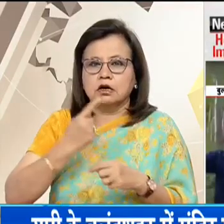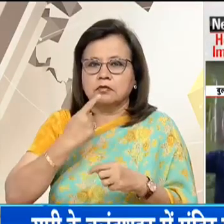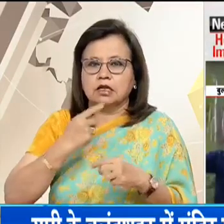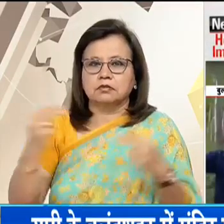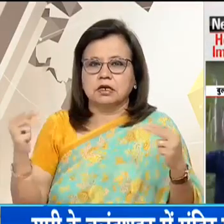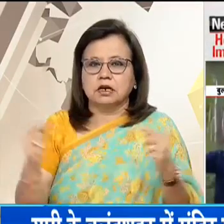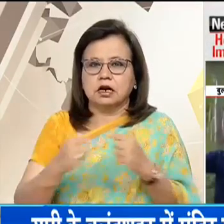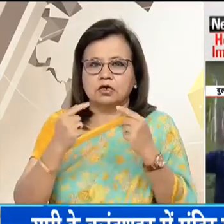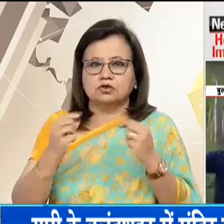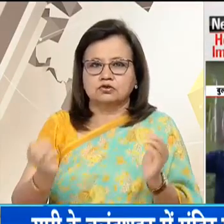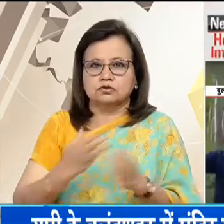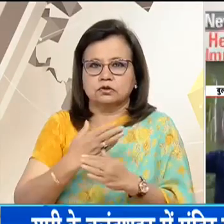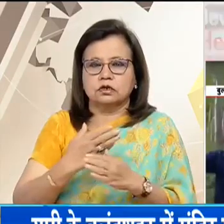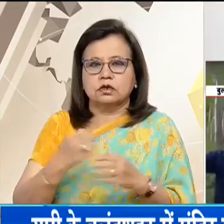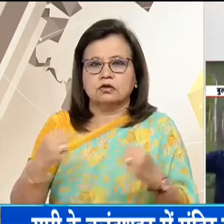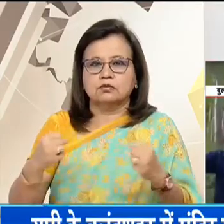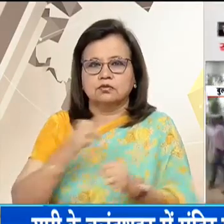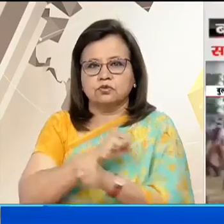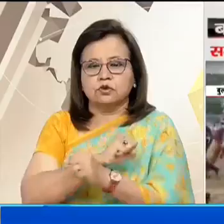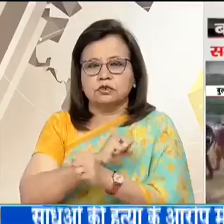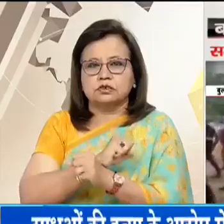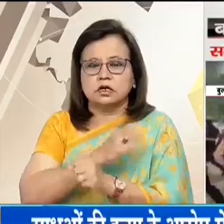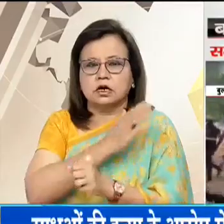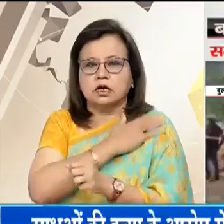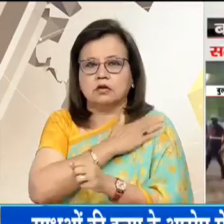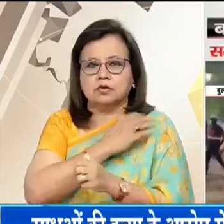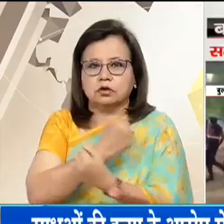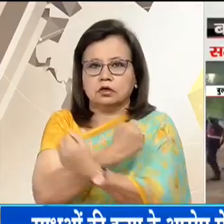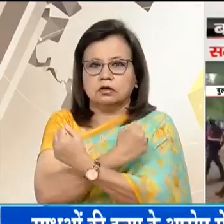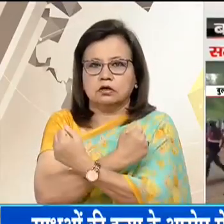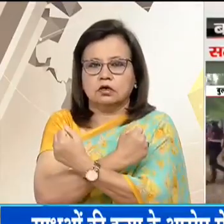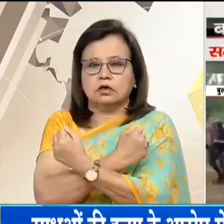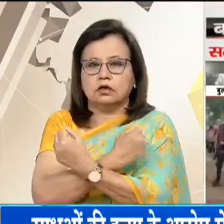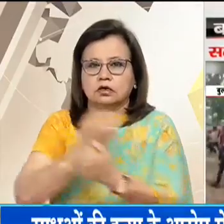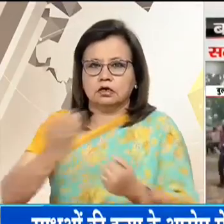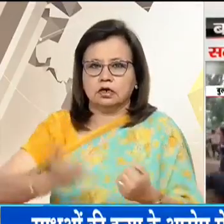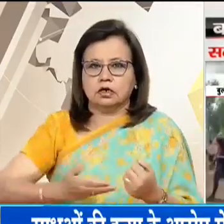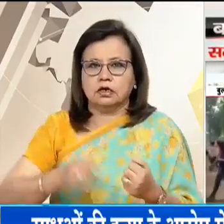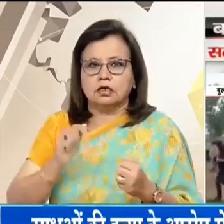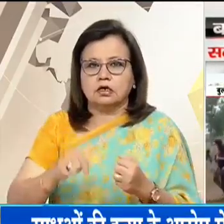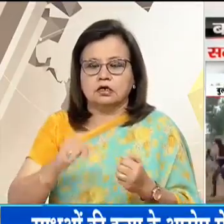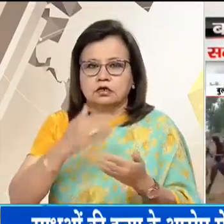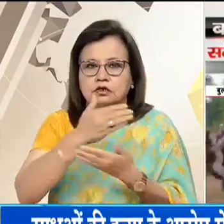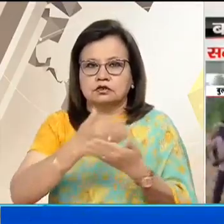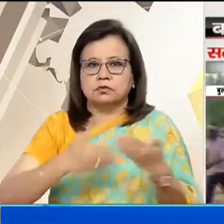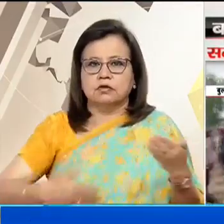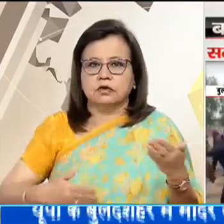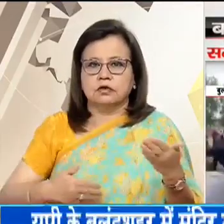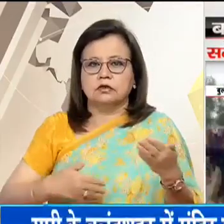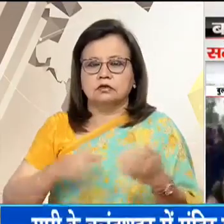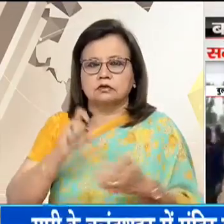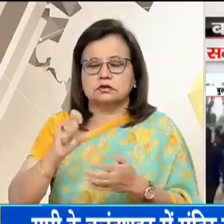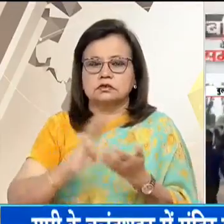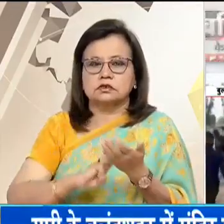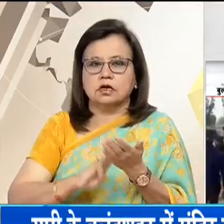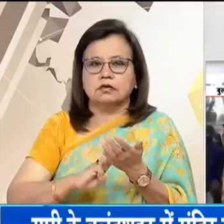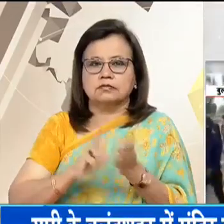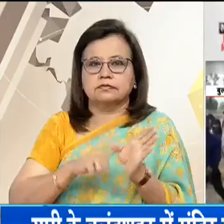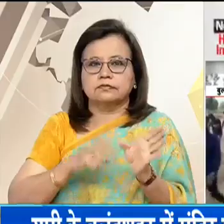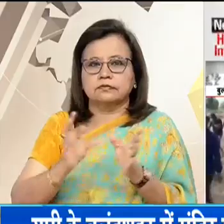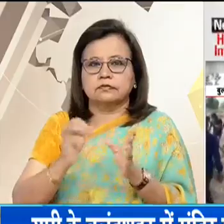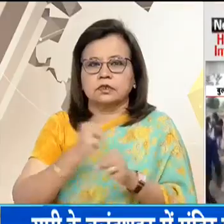के बीच कहा सुनी हुई थी पुलिस ने आरोपी को आरोपी को गिराफतार कर लिया है इस मामले